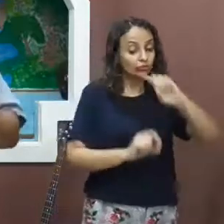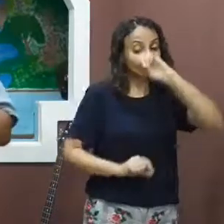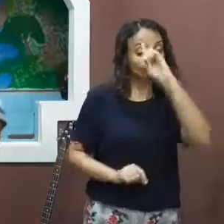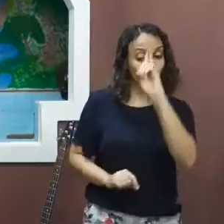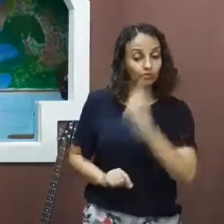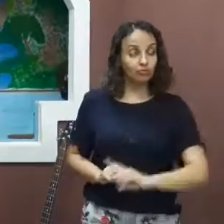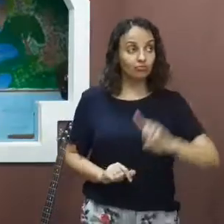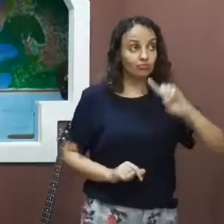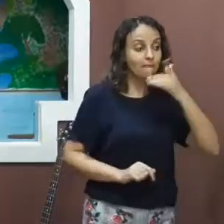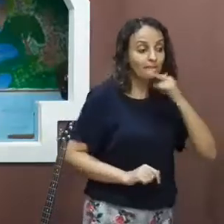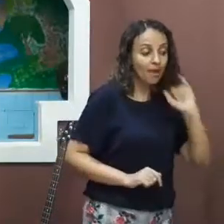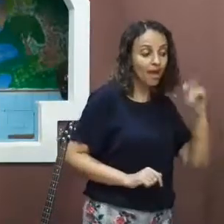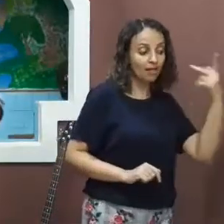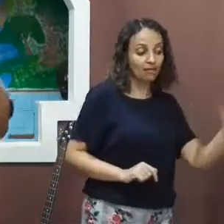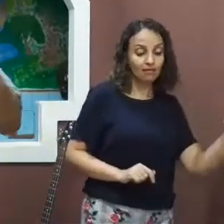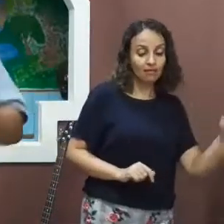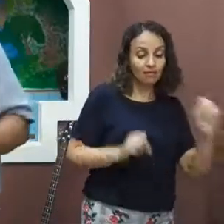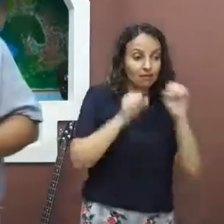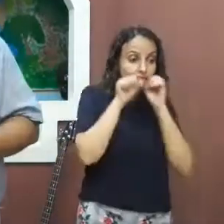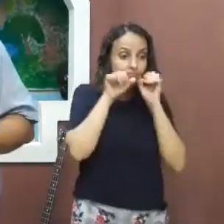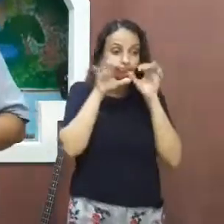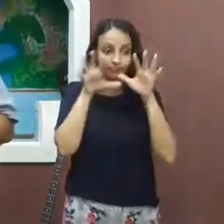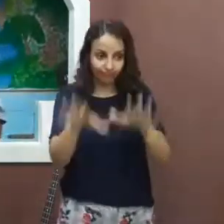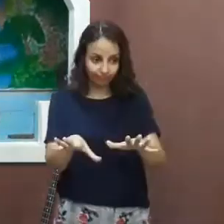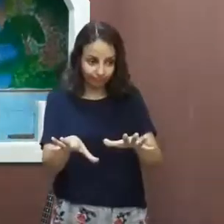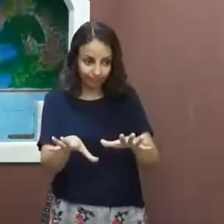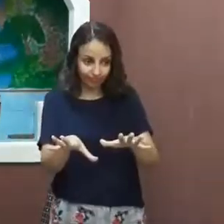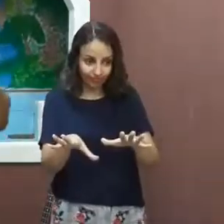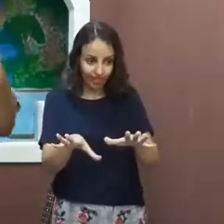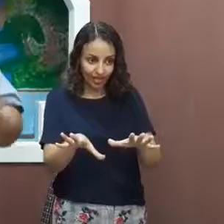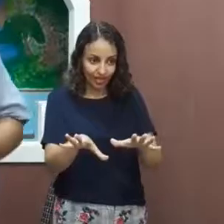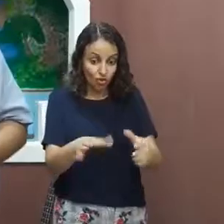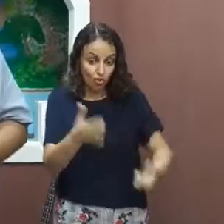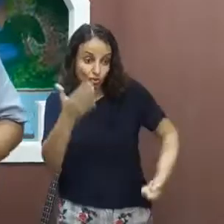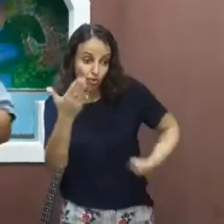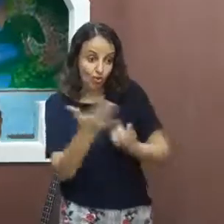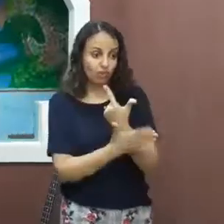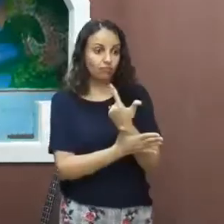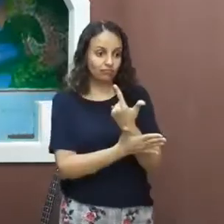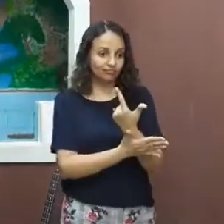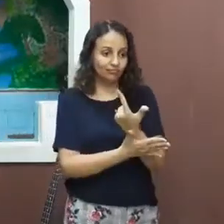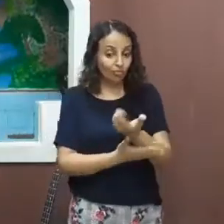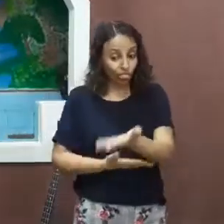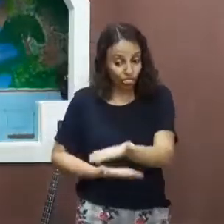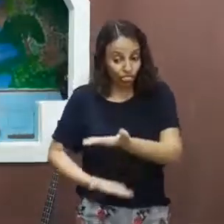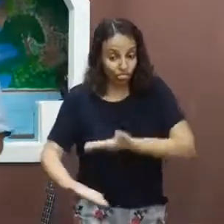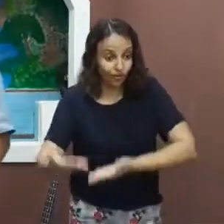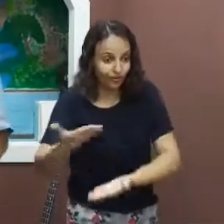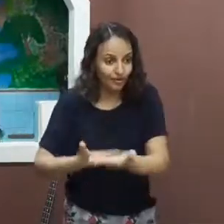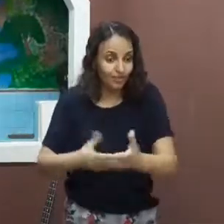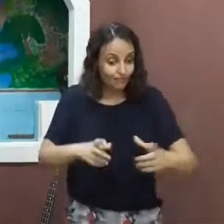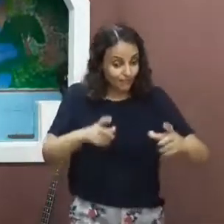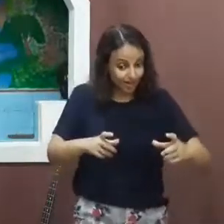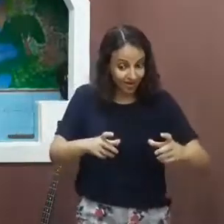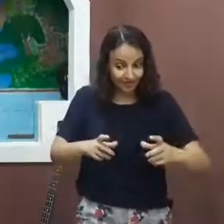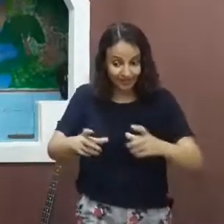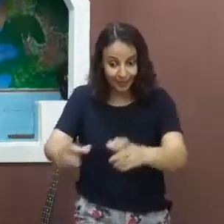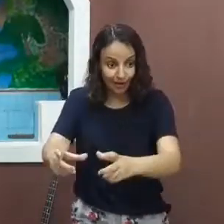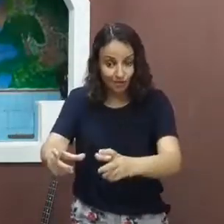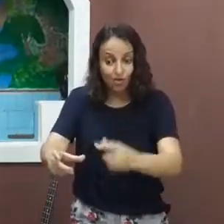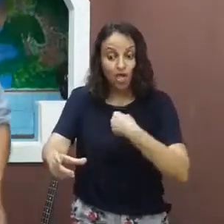abençoado pelo pai, por um prato de lentilha. Conseguiu comprar de Esaú. Jacó conseguiu, então Jacó, o nome